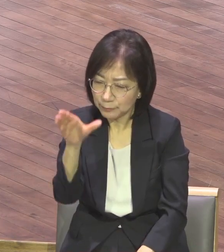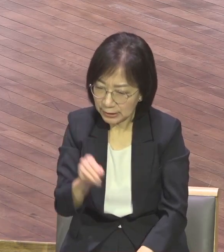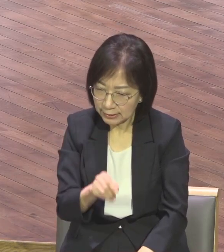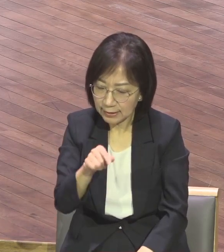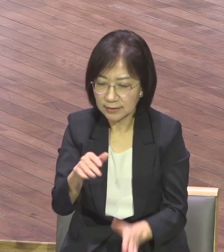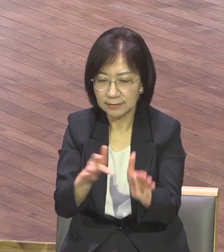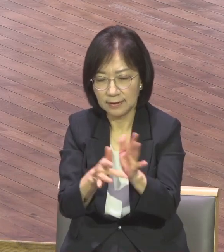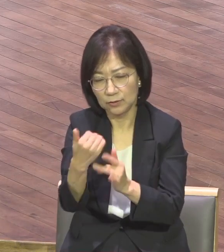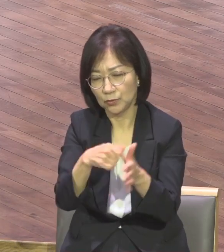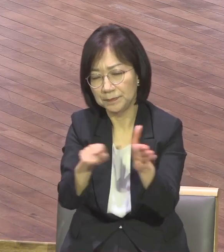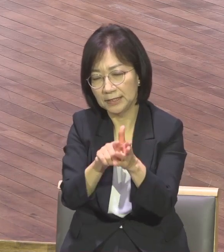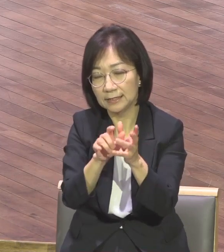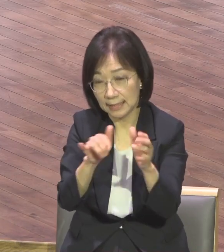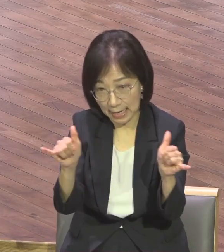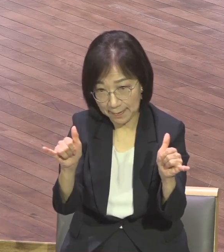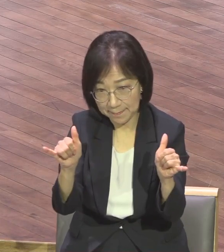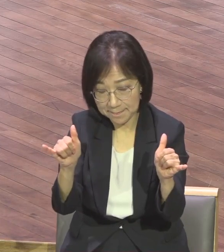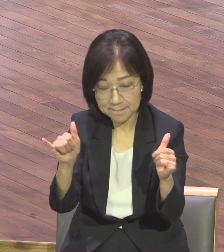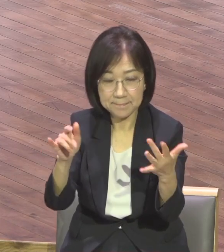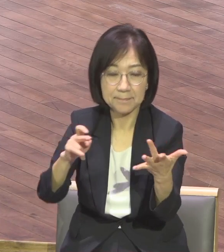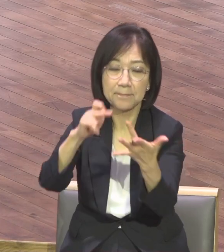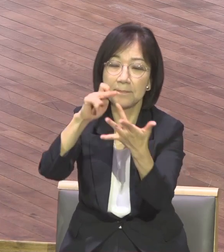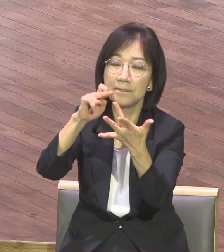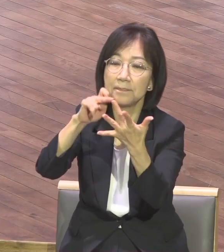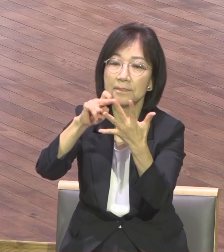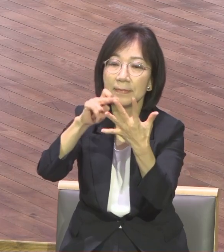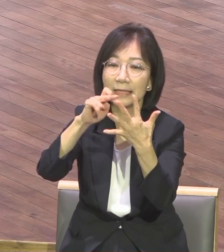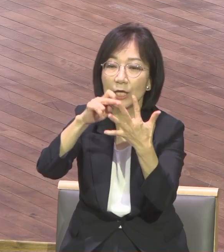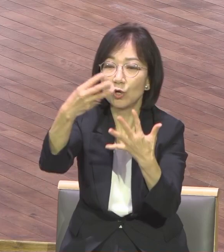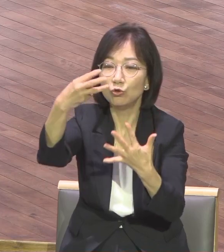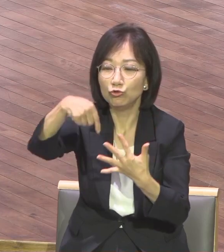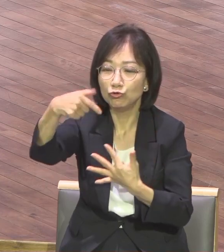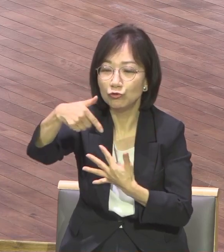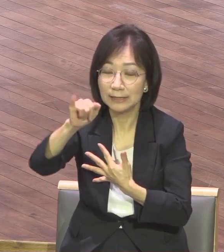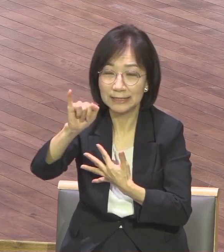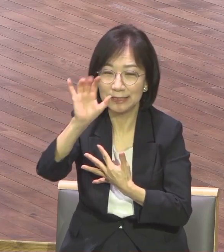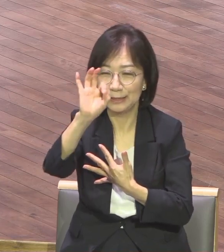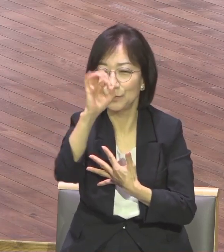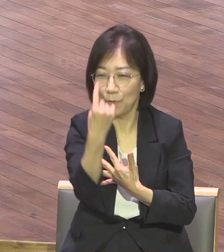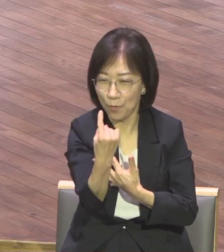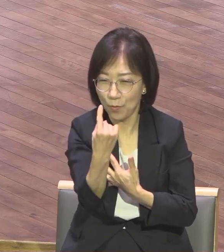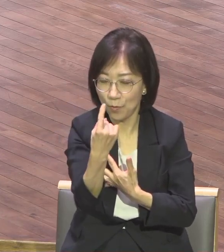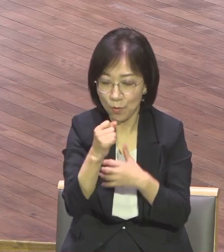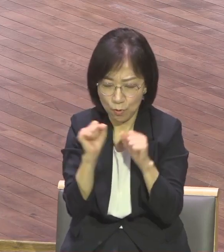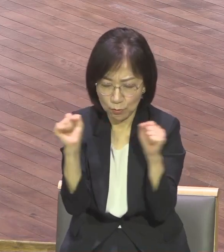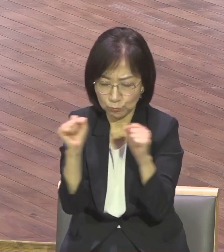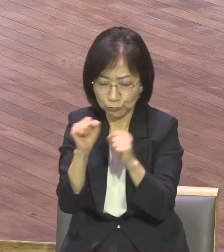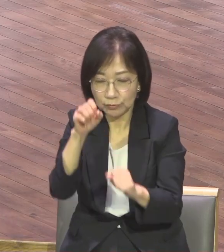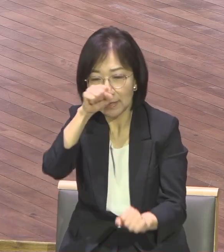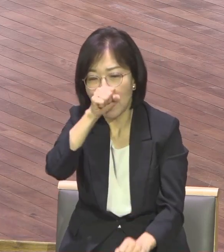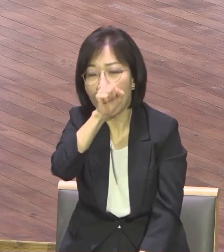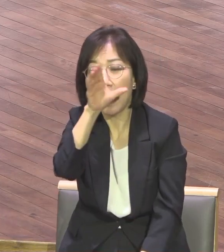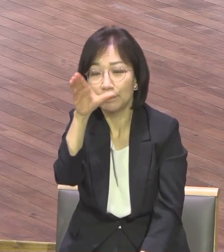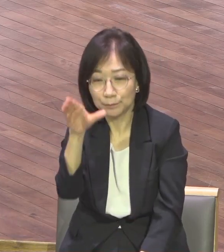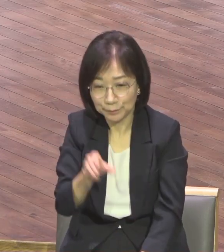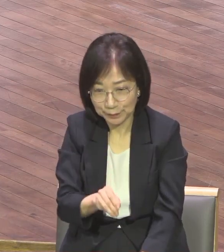개종자, 세 번째는 구르네 사람 루기오, 이 사람도 북아프리카 지역 출신